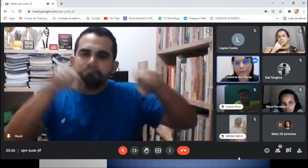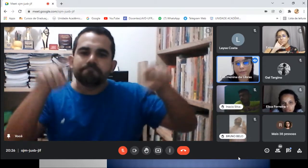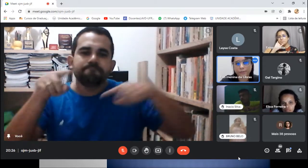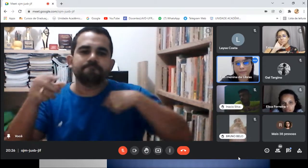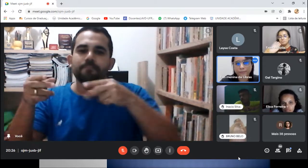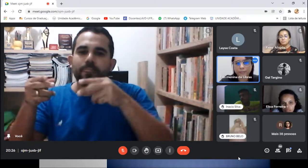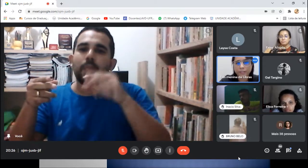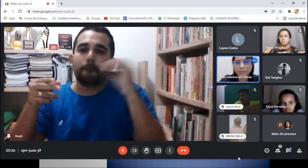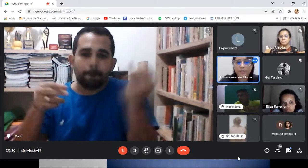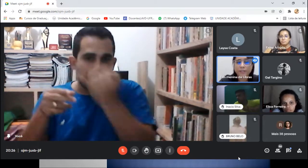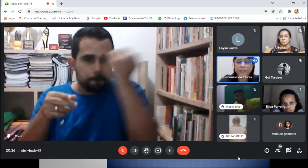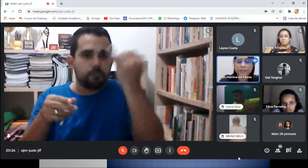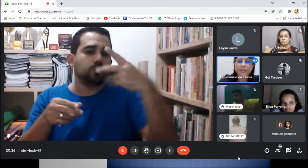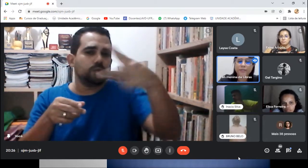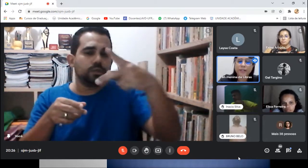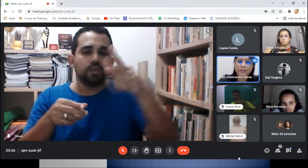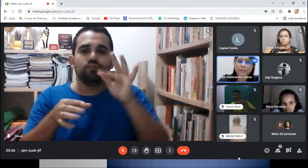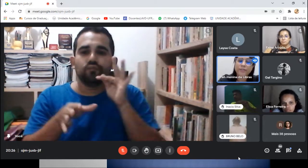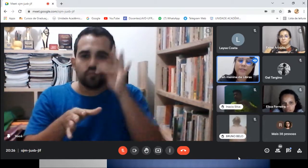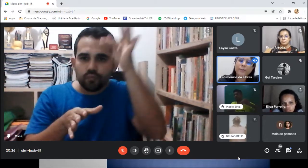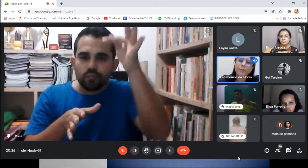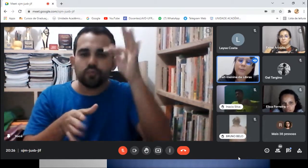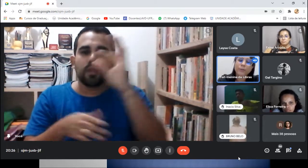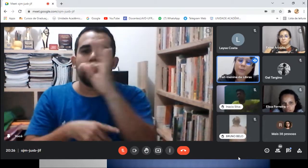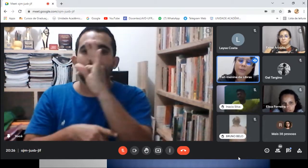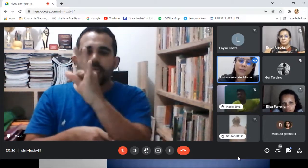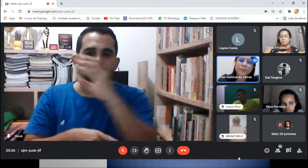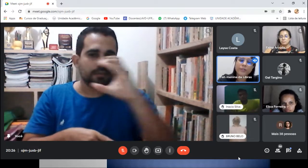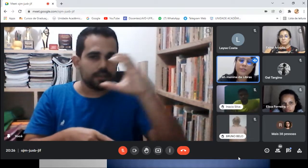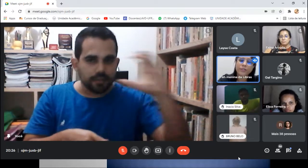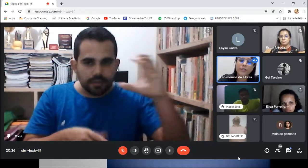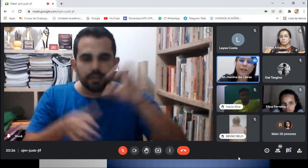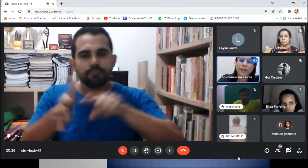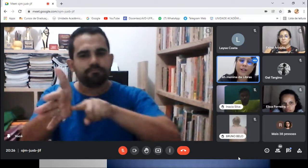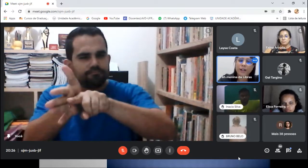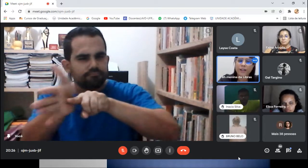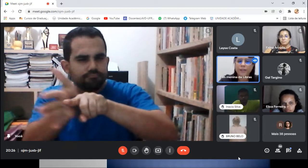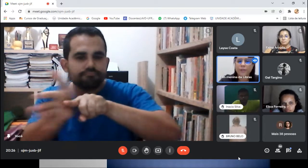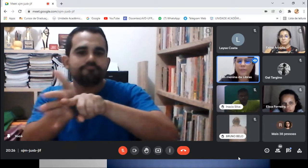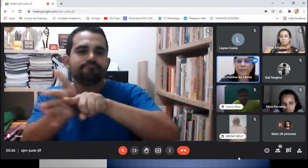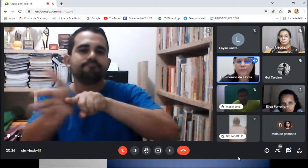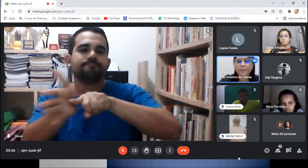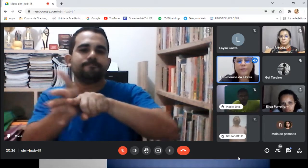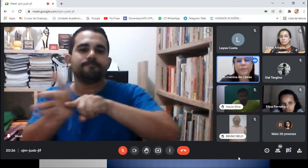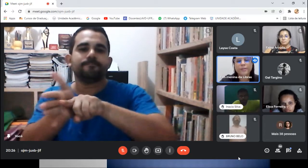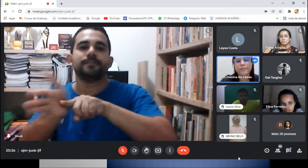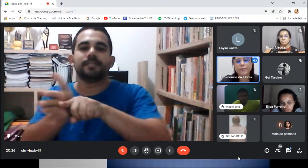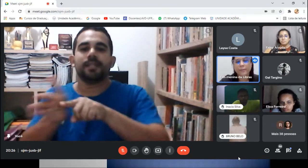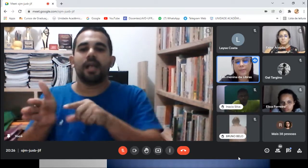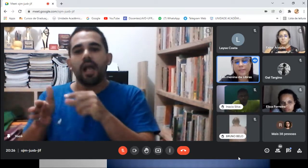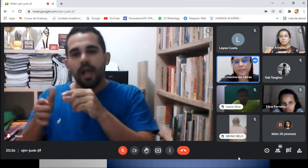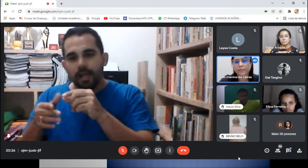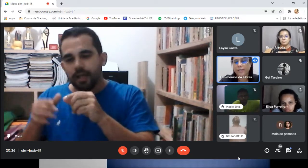allofones. Então, existem essas variações que são muito importantes para a gente estar observando para desenvolver a pesquisa do